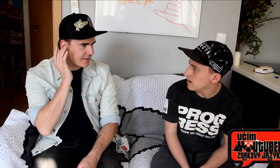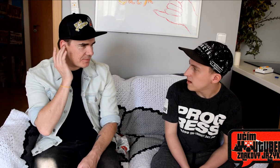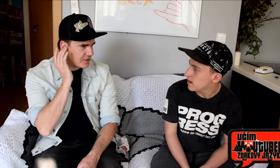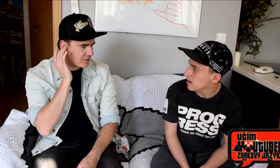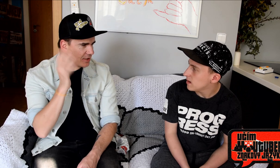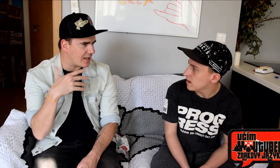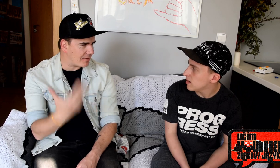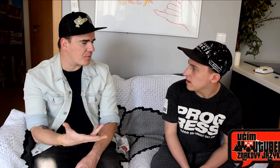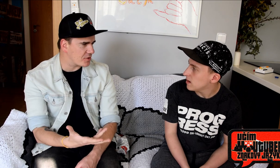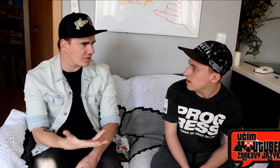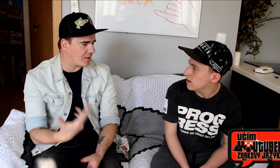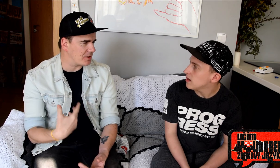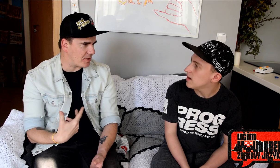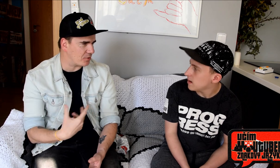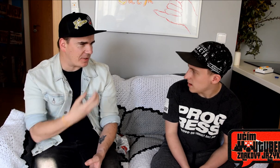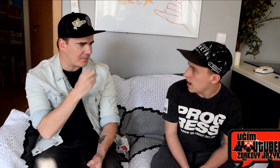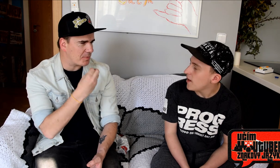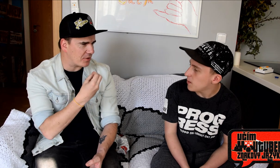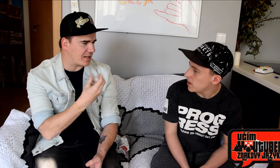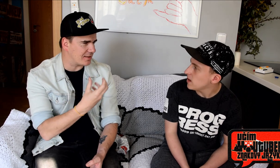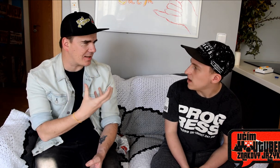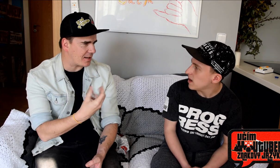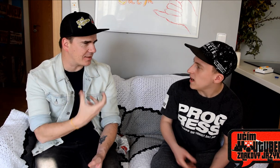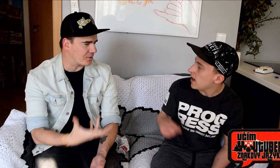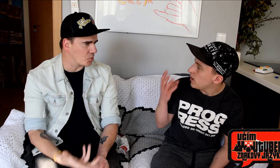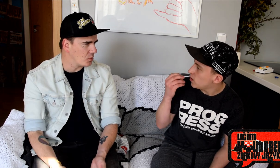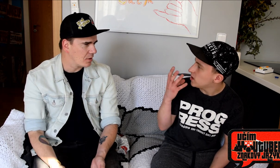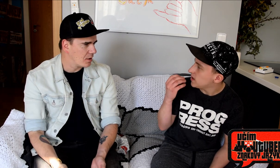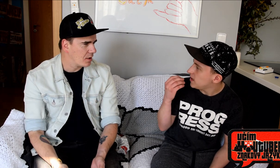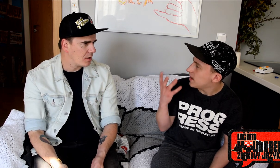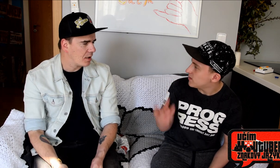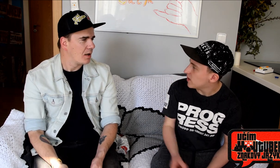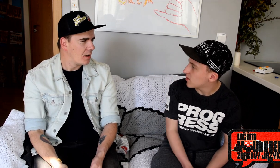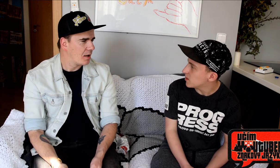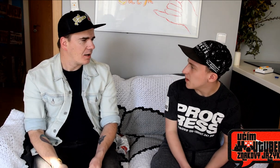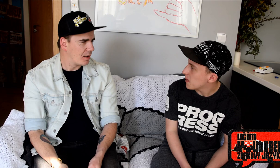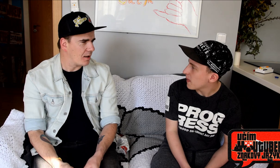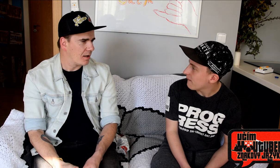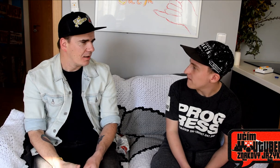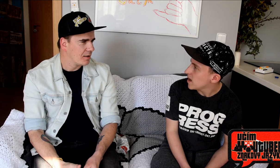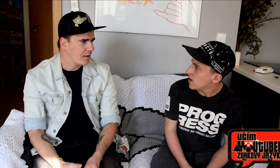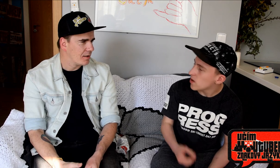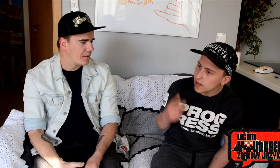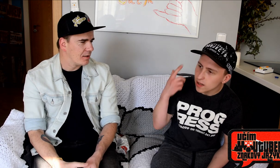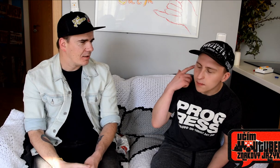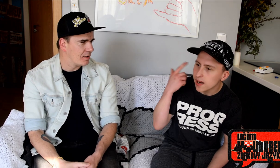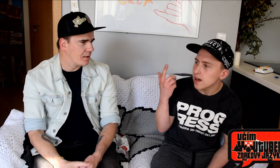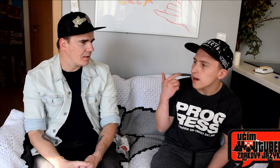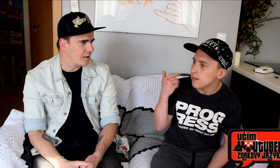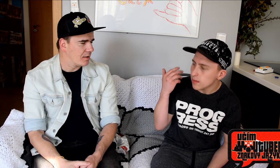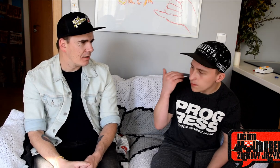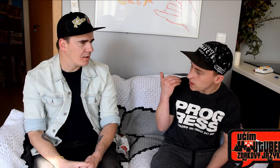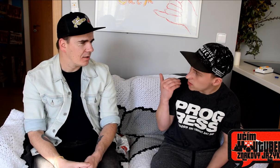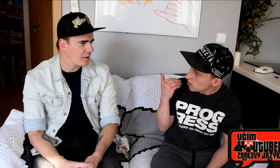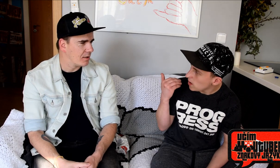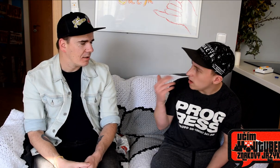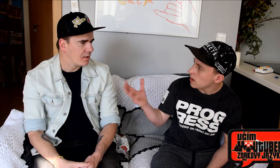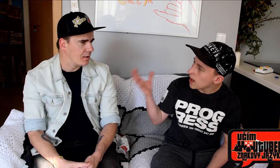ten přístroj ti dává možnost toho, abys mi rozuměl, nebo ano, odezíráš? Ano, přesně tak, já odezírám hrtu. Aha. Jo, nebo je ten přístroj, já si